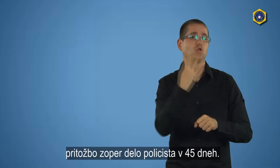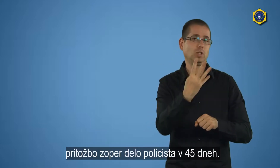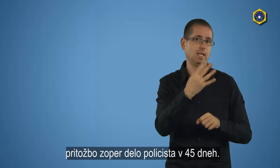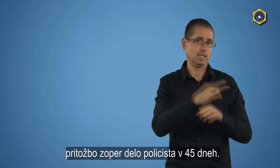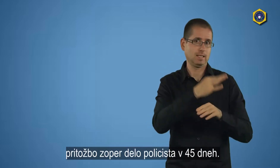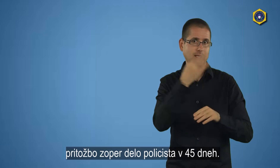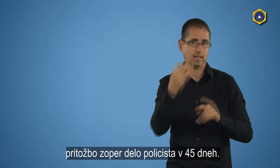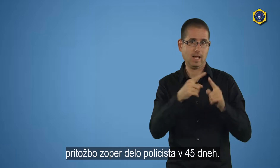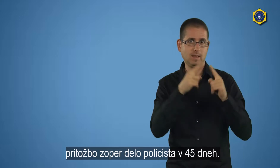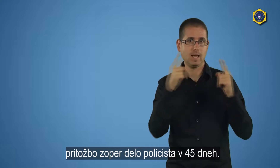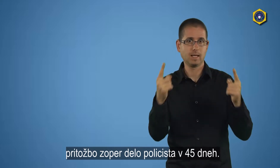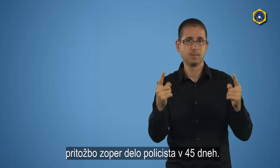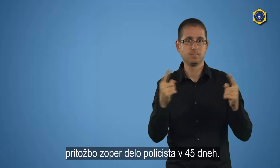dneh.